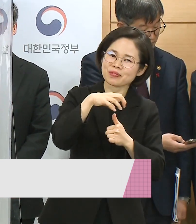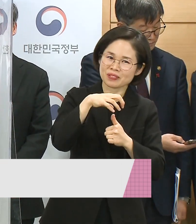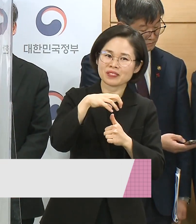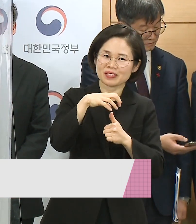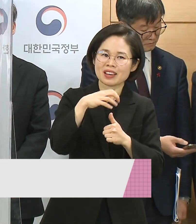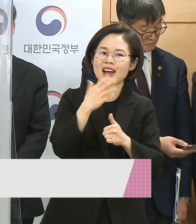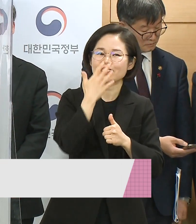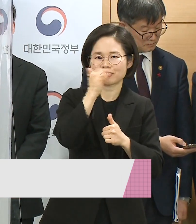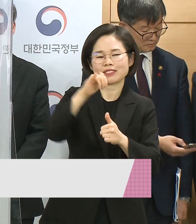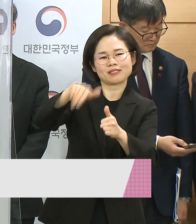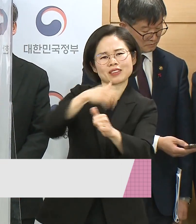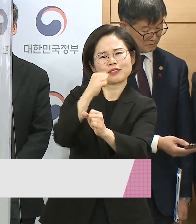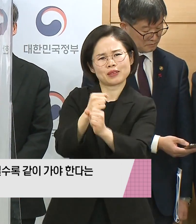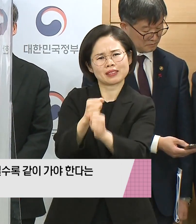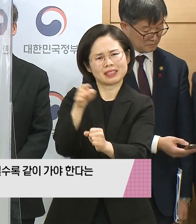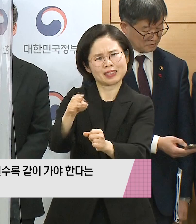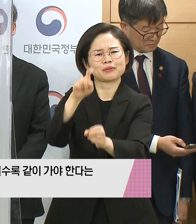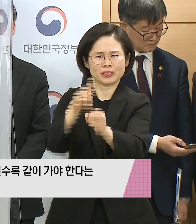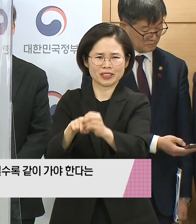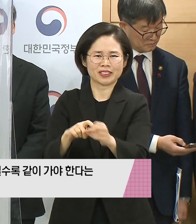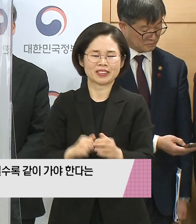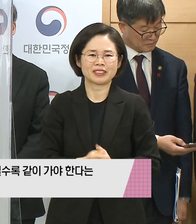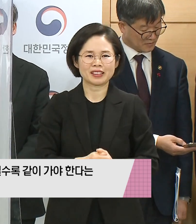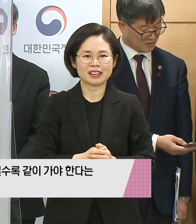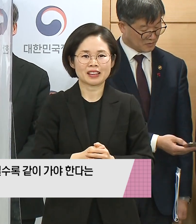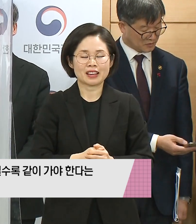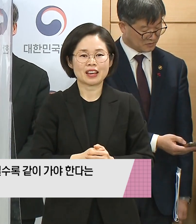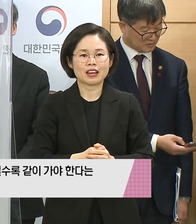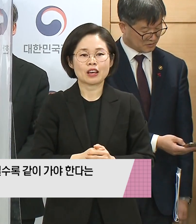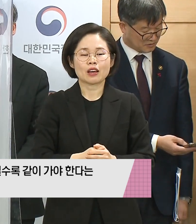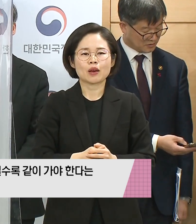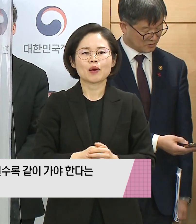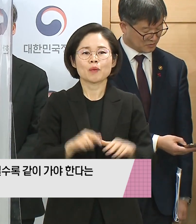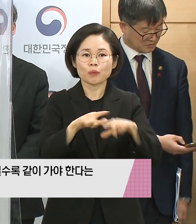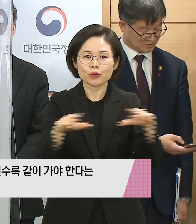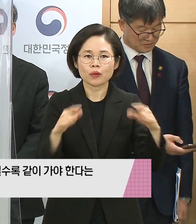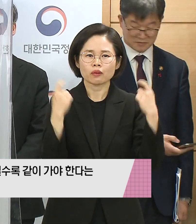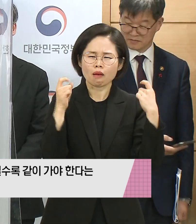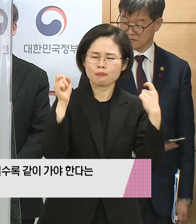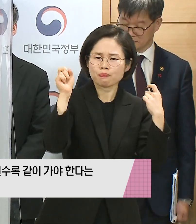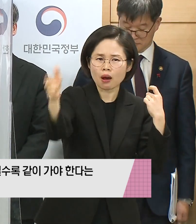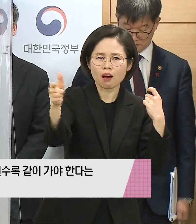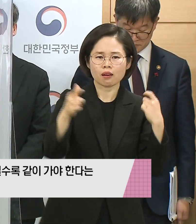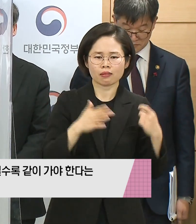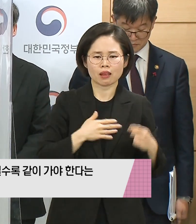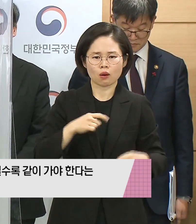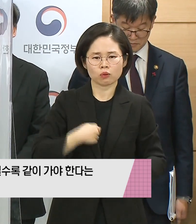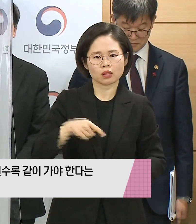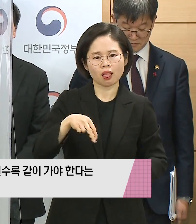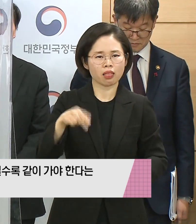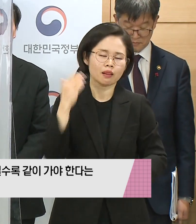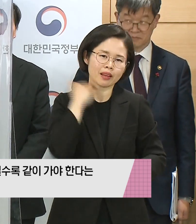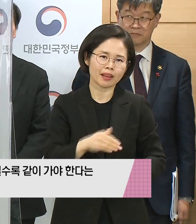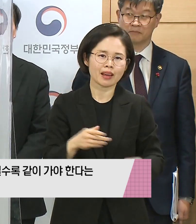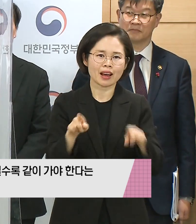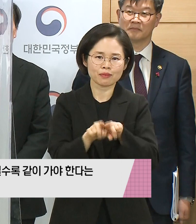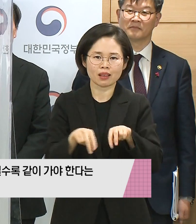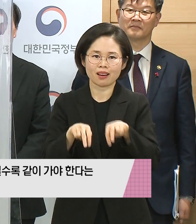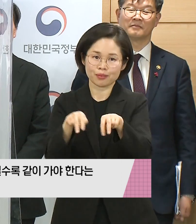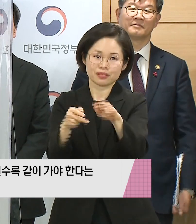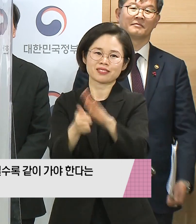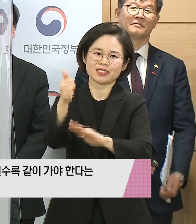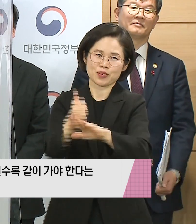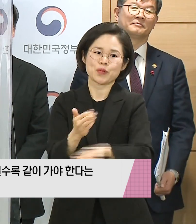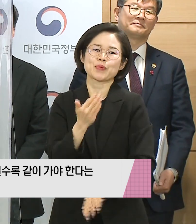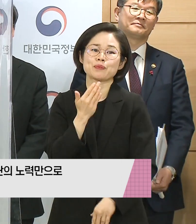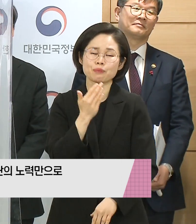수단으로 하고자 합니다. 저는 유보통합을 보고드리면서 갈 길이 멀수록 같이 가야 한다는 말씀을